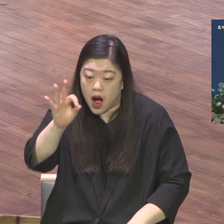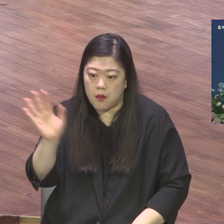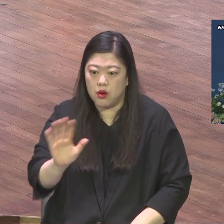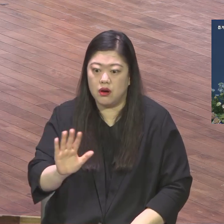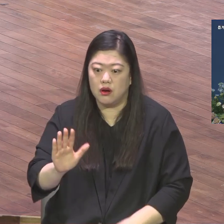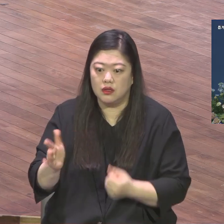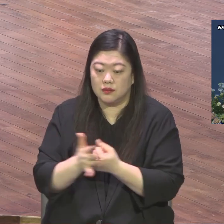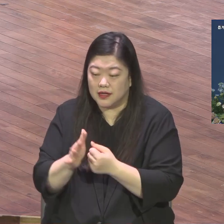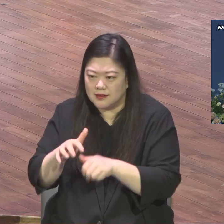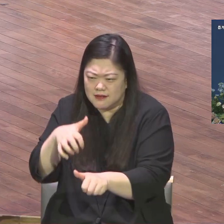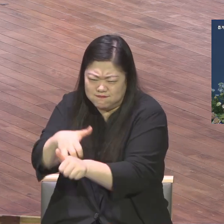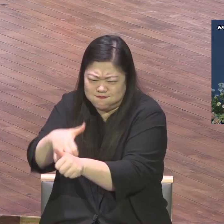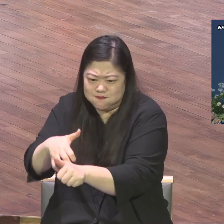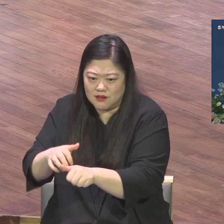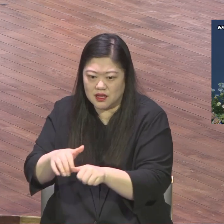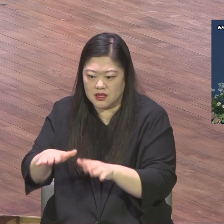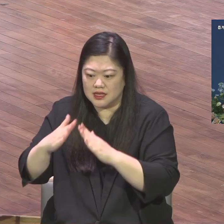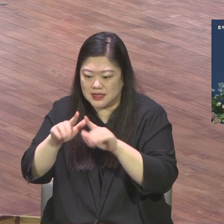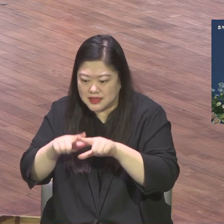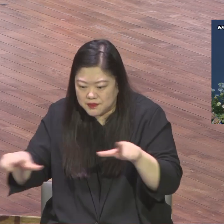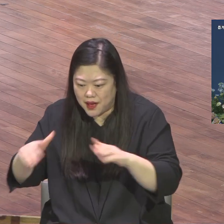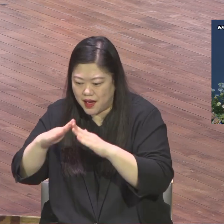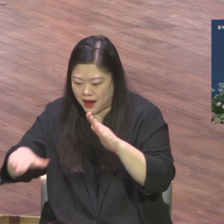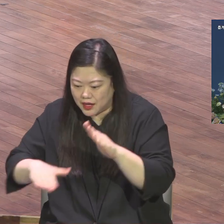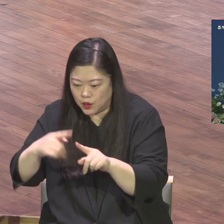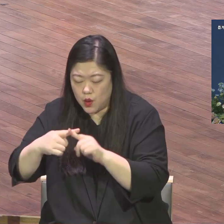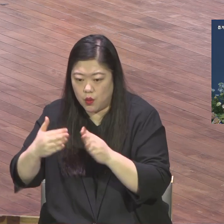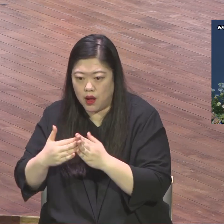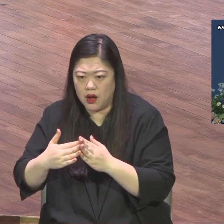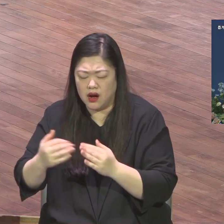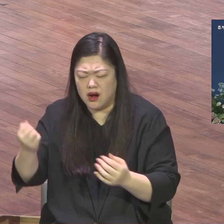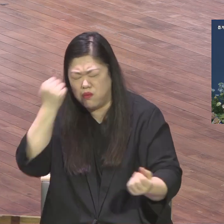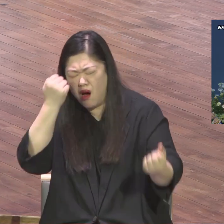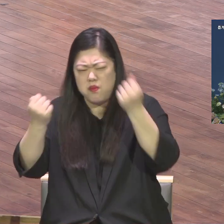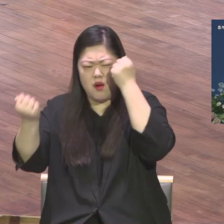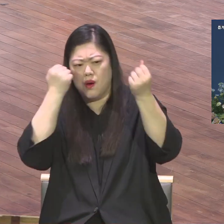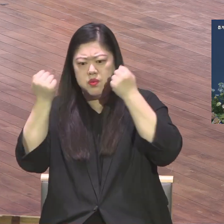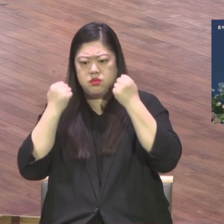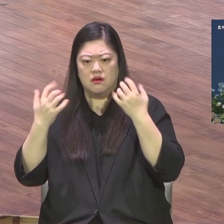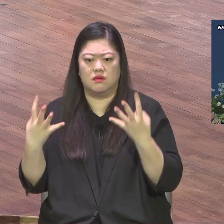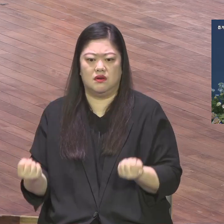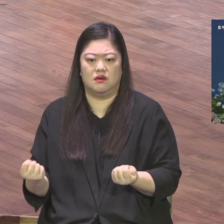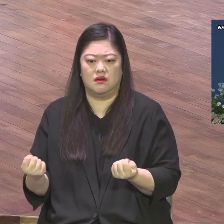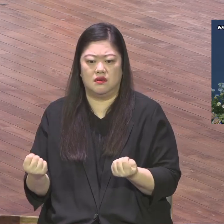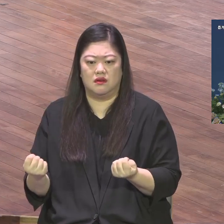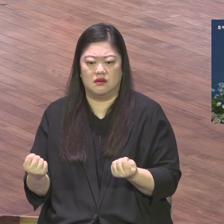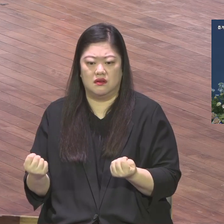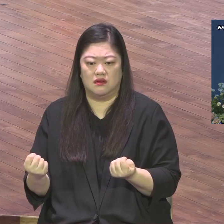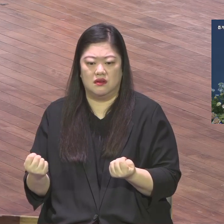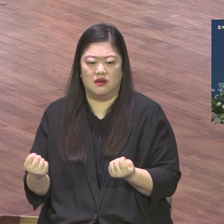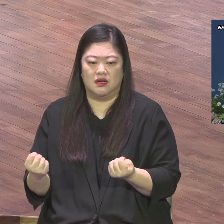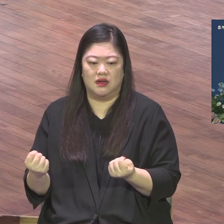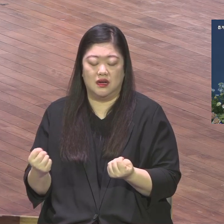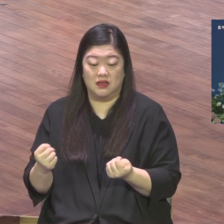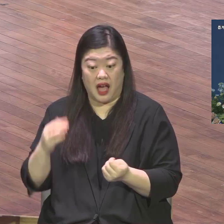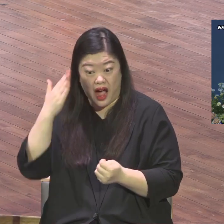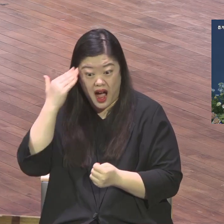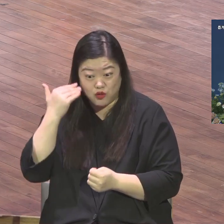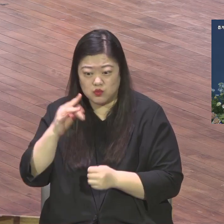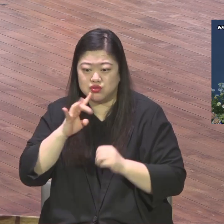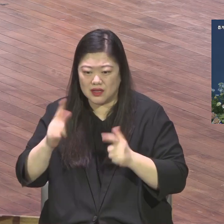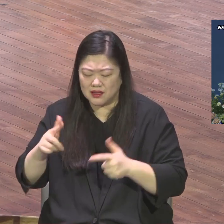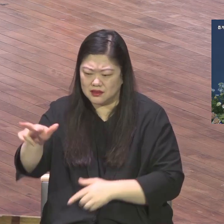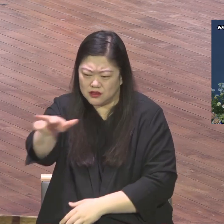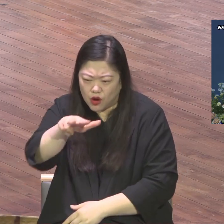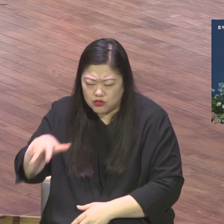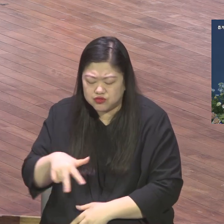지금도 사단의 공격에 속수무책으로 당하고 있는 그런 가정과 교회가 셀 수도 없이 많이 있습니다.